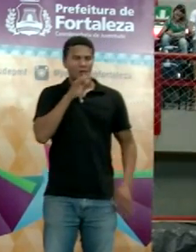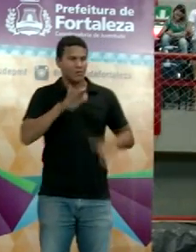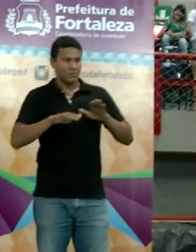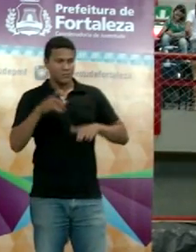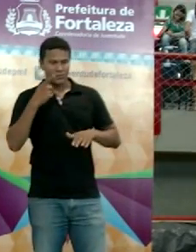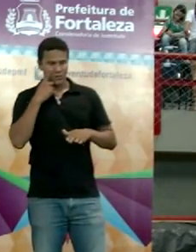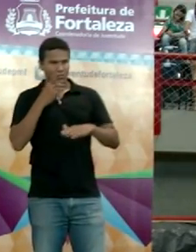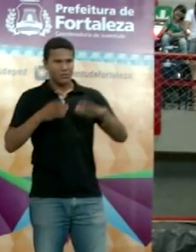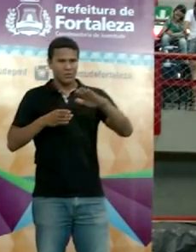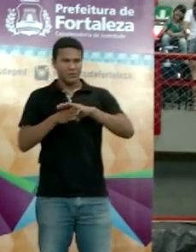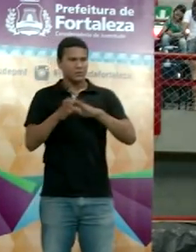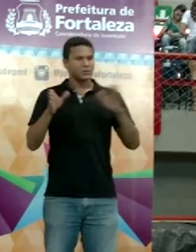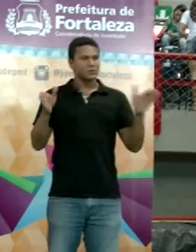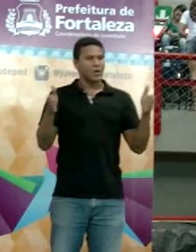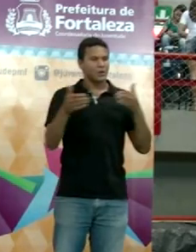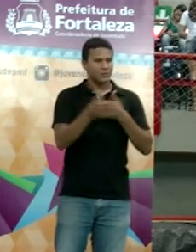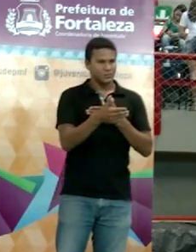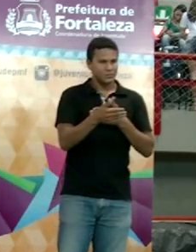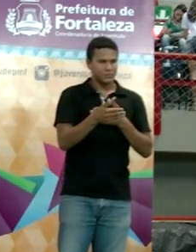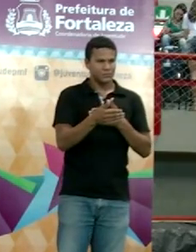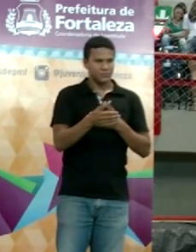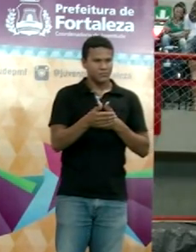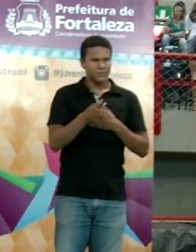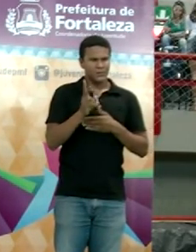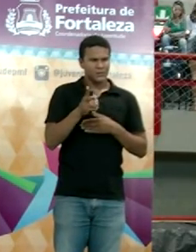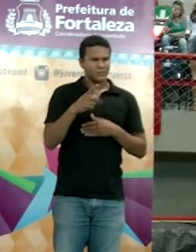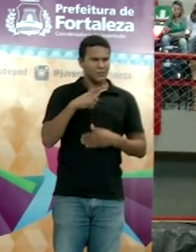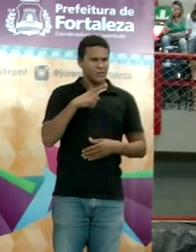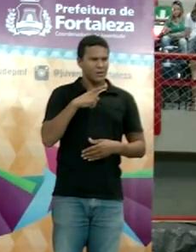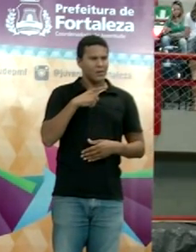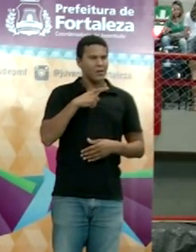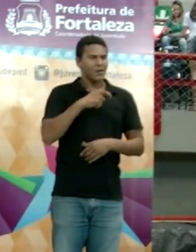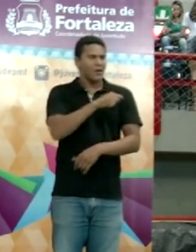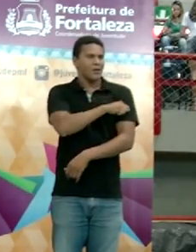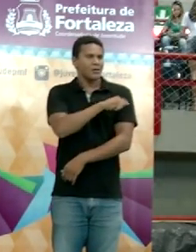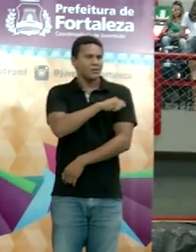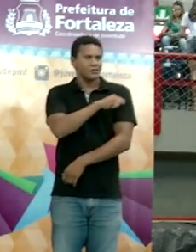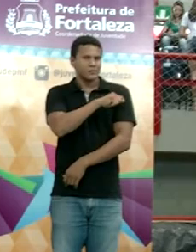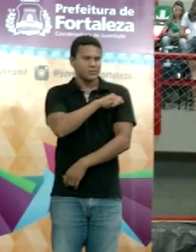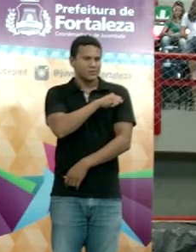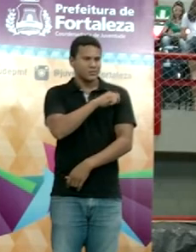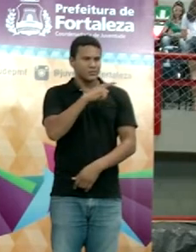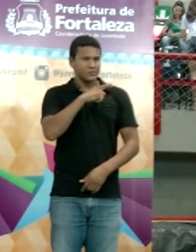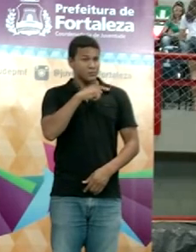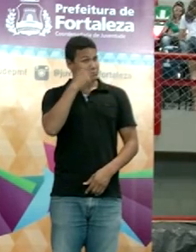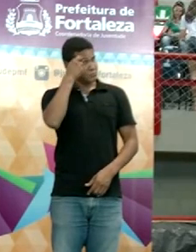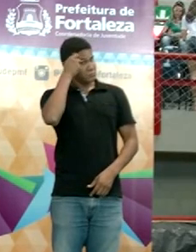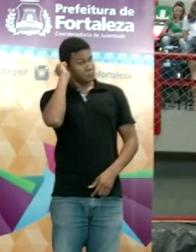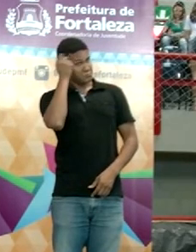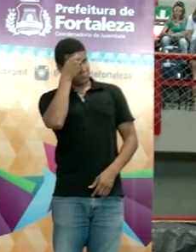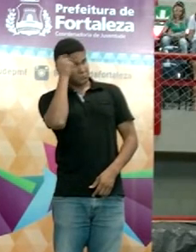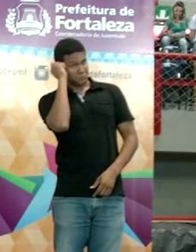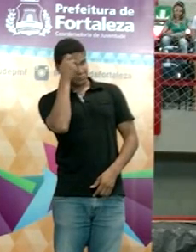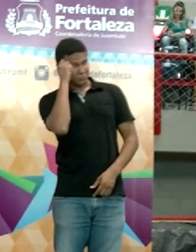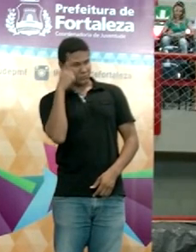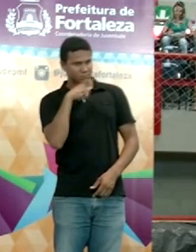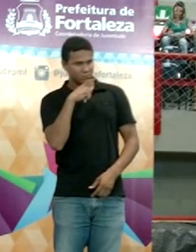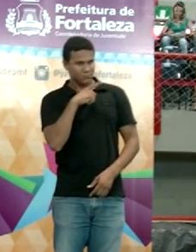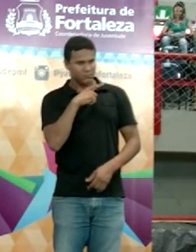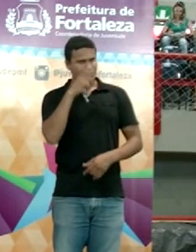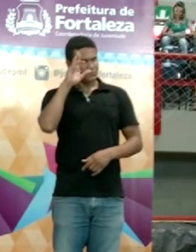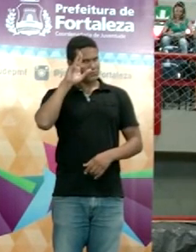de aula, que tem um aluno que costuma pentear o cabelo, tem um corte de cabelo diferente. Pode